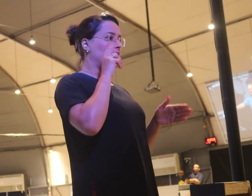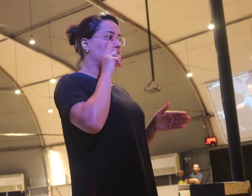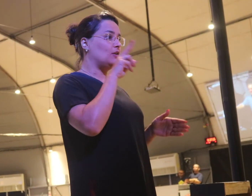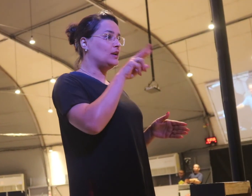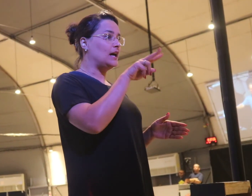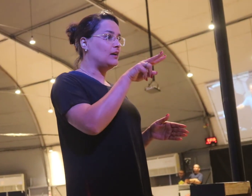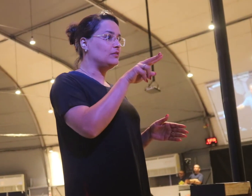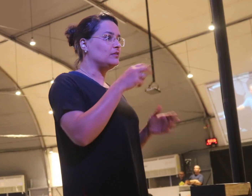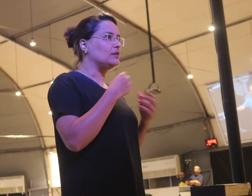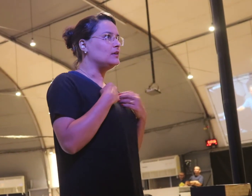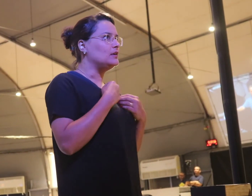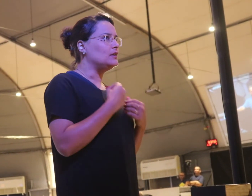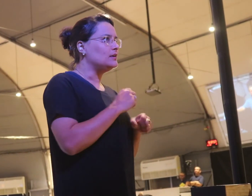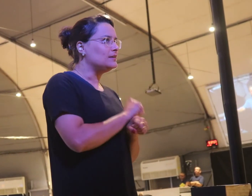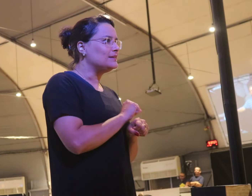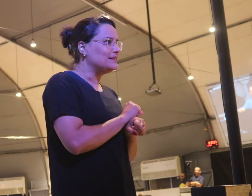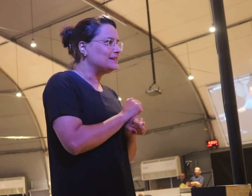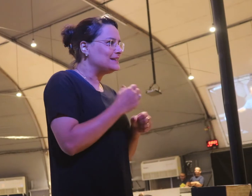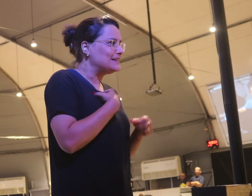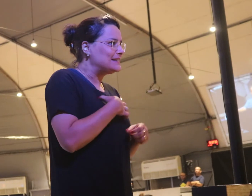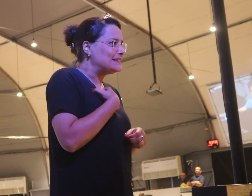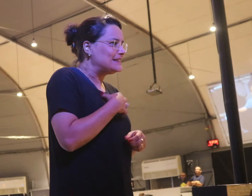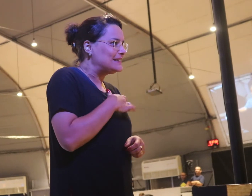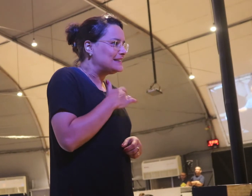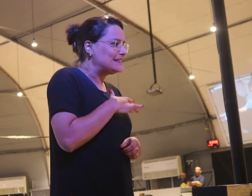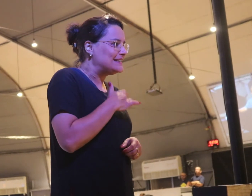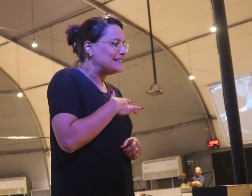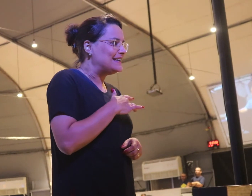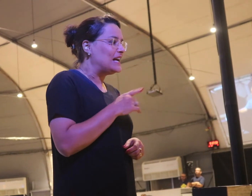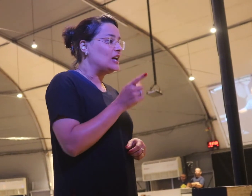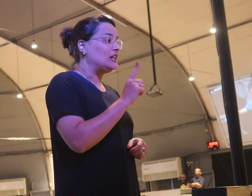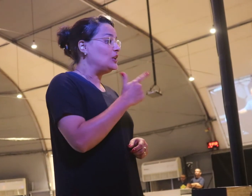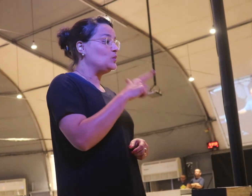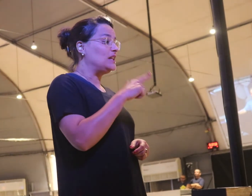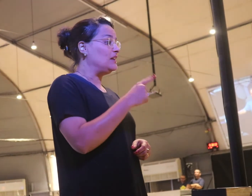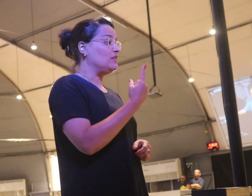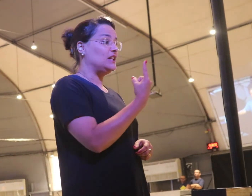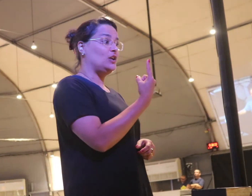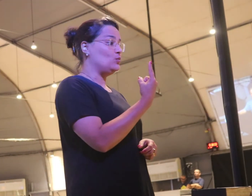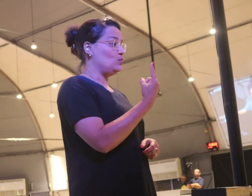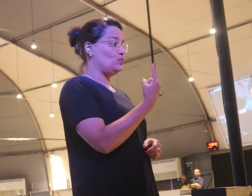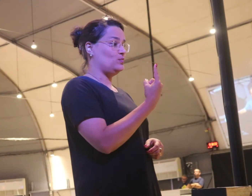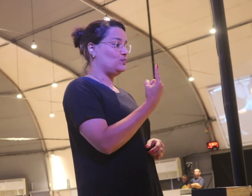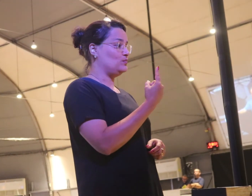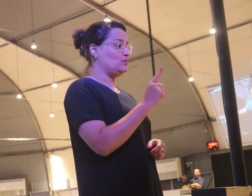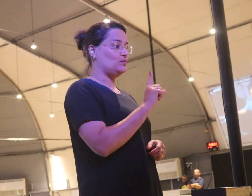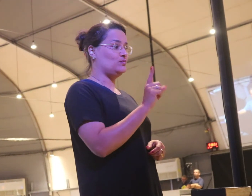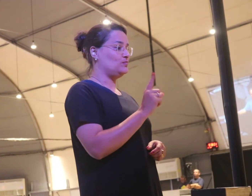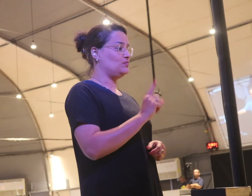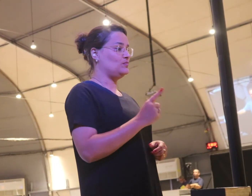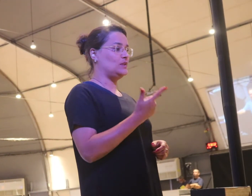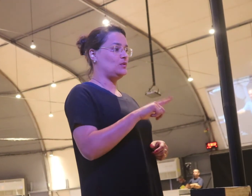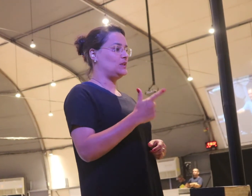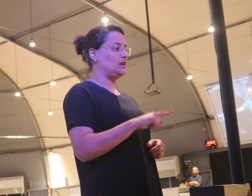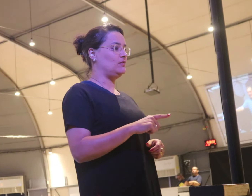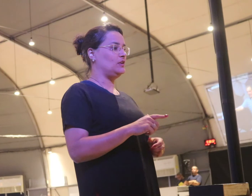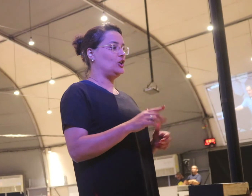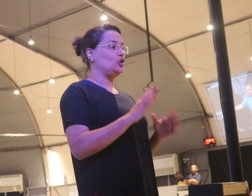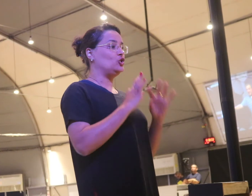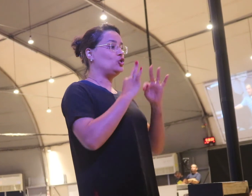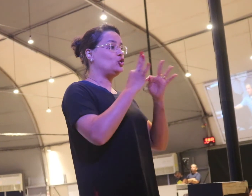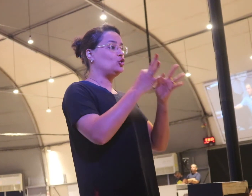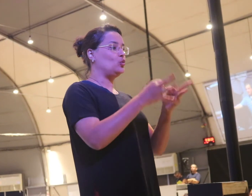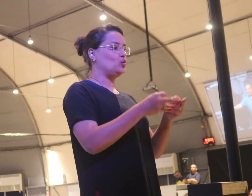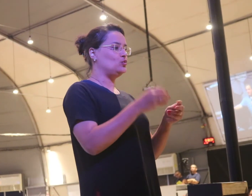da minha vida. Mas eu sabia que o Senhor estava entre nós. Eu sabia que Deus ia abençoar, surpreender.